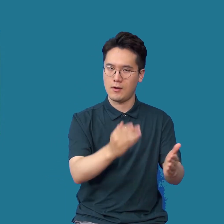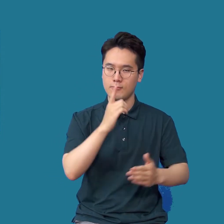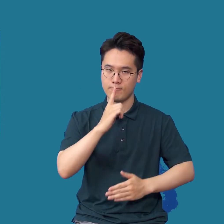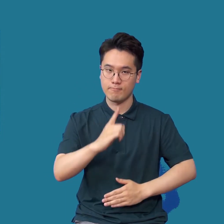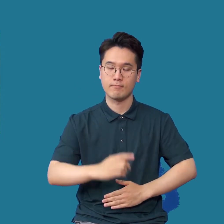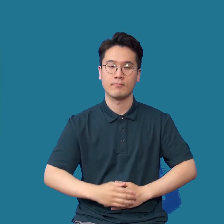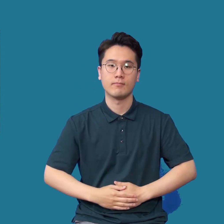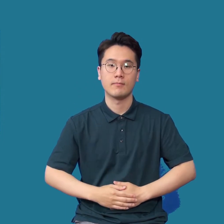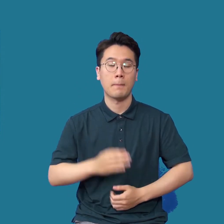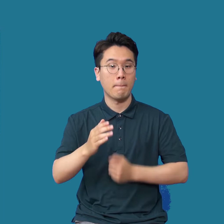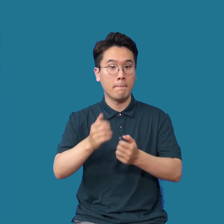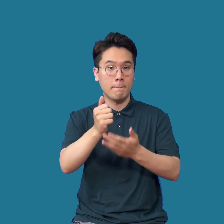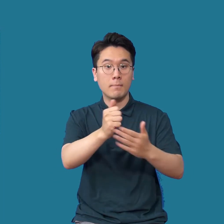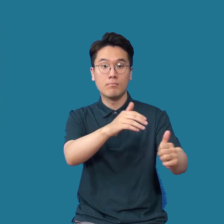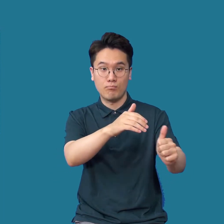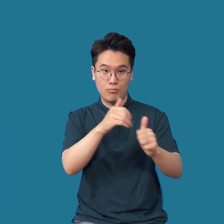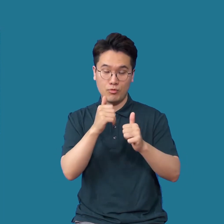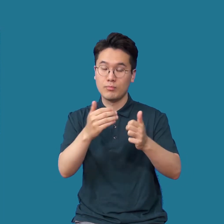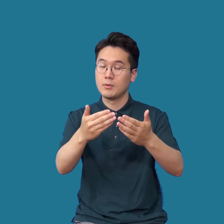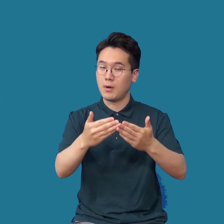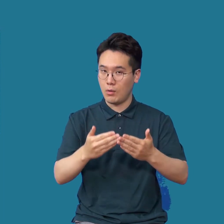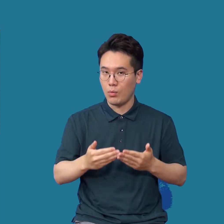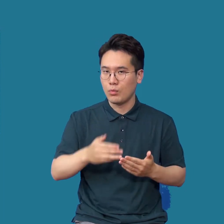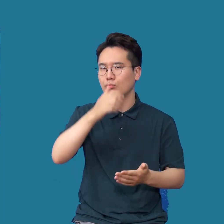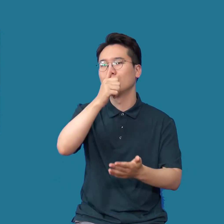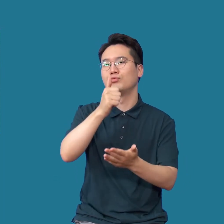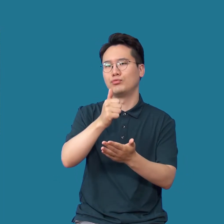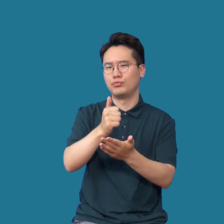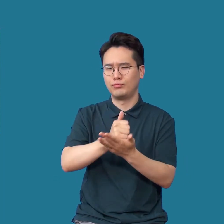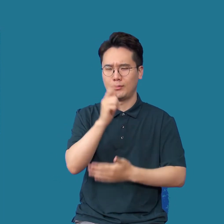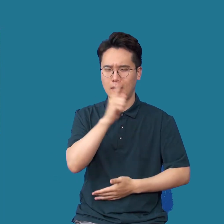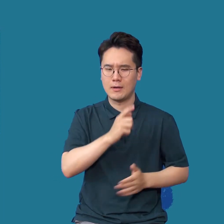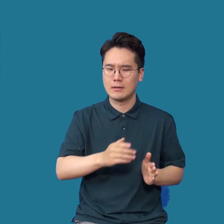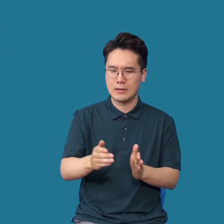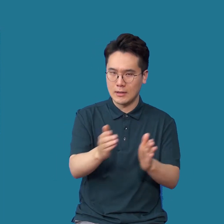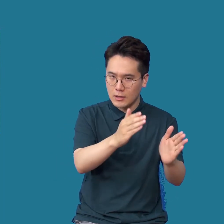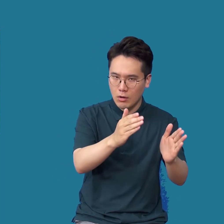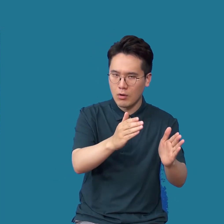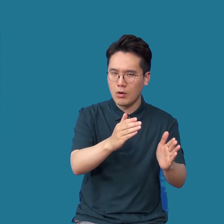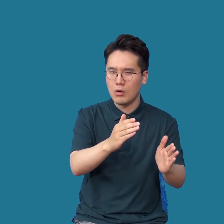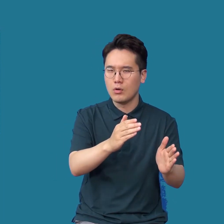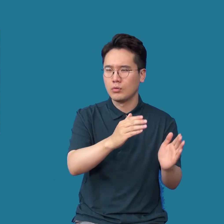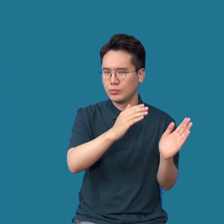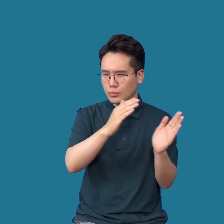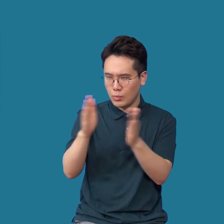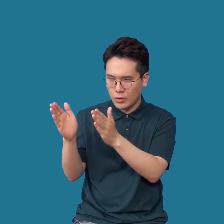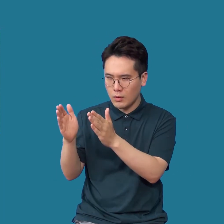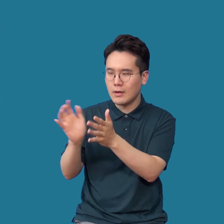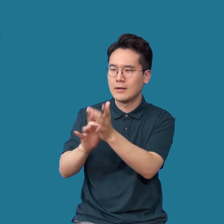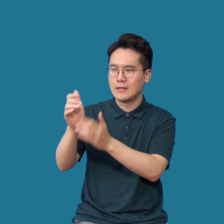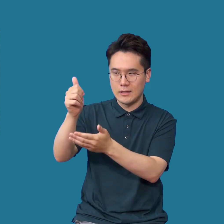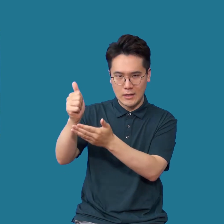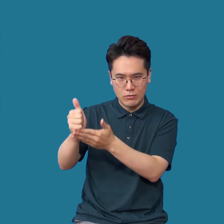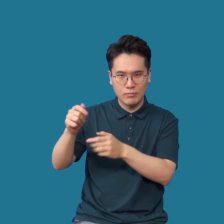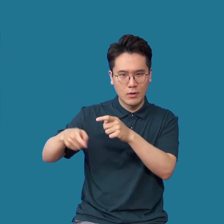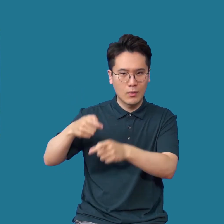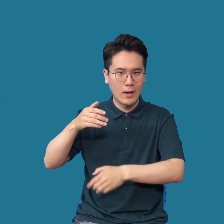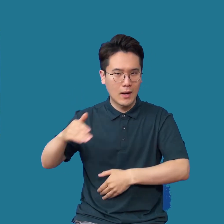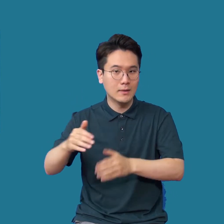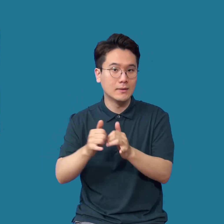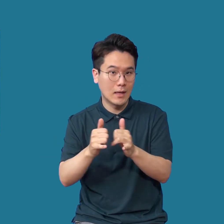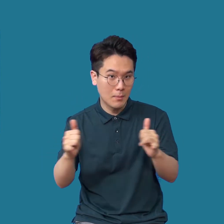하나님의 부름을 받고 죄의 길에서 돌이켜서 예수님에게로 나오는 사람, 예수님을